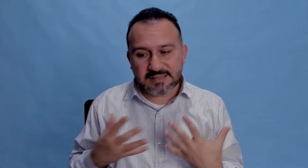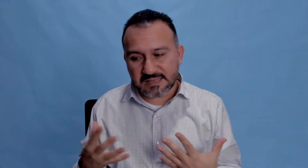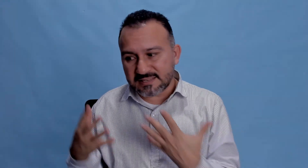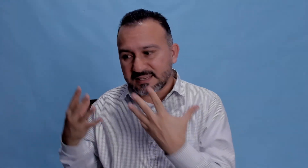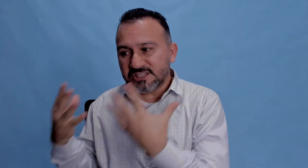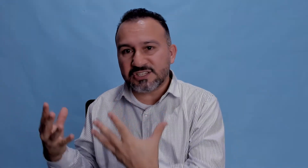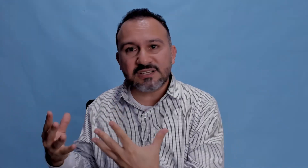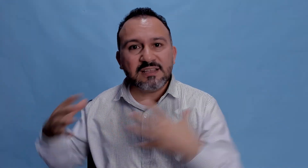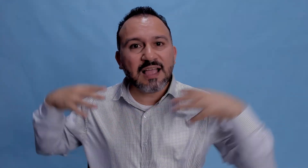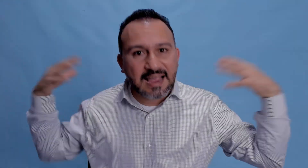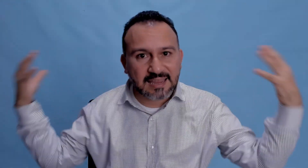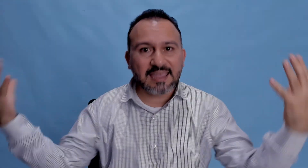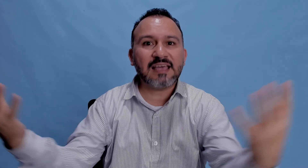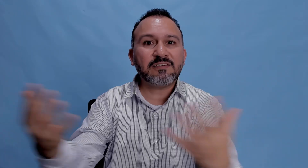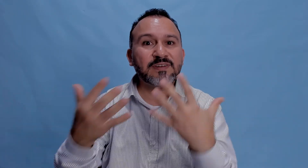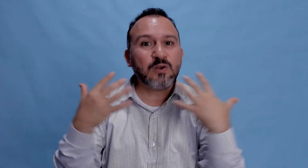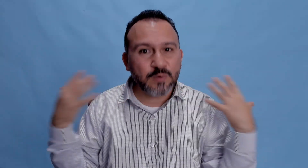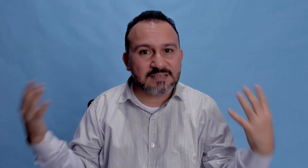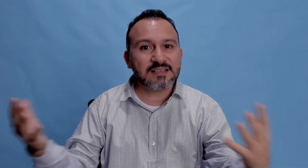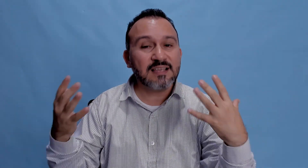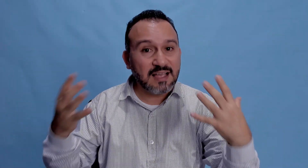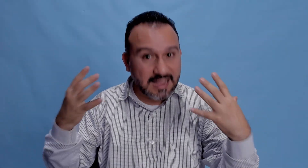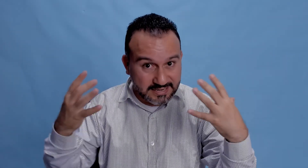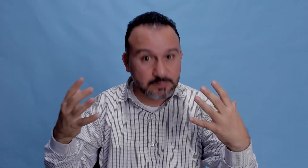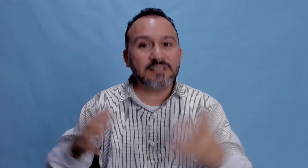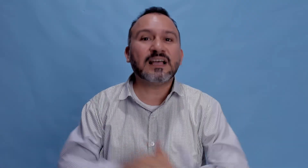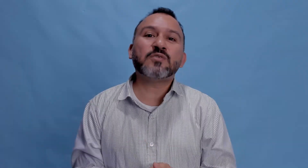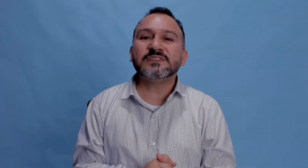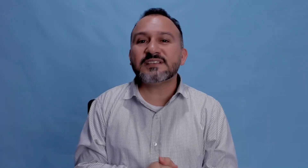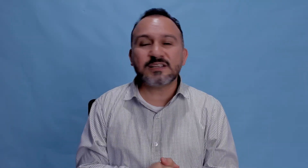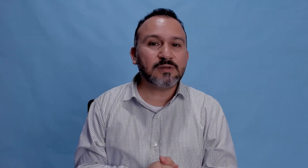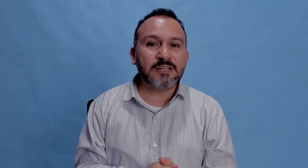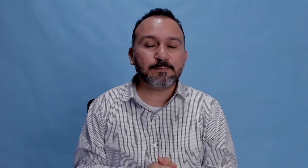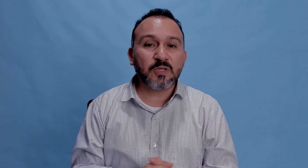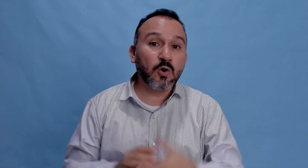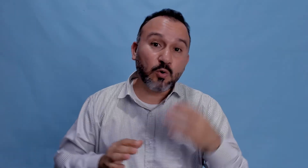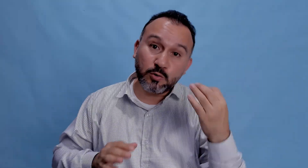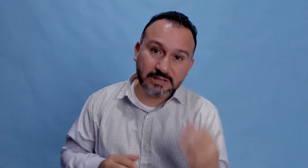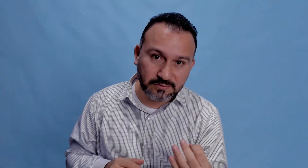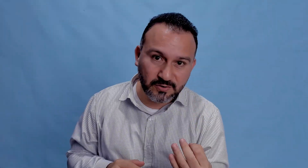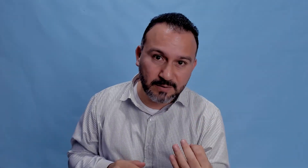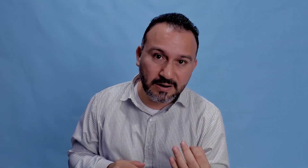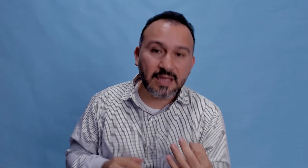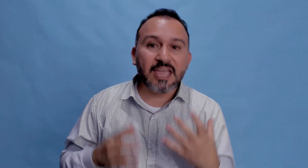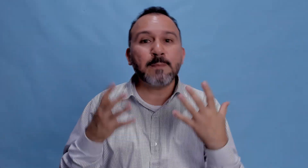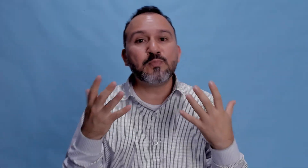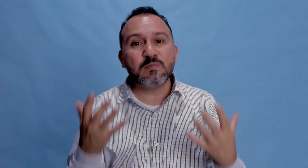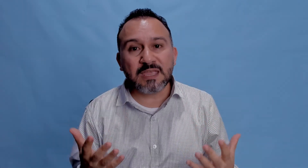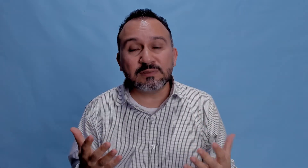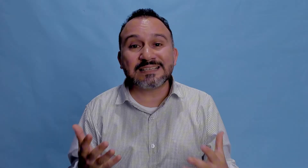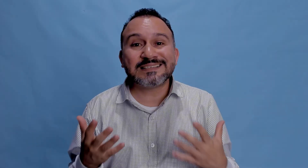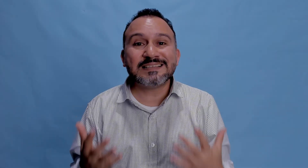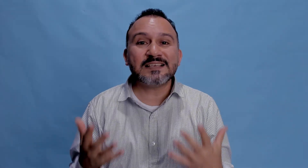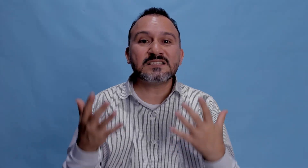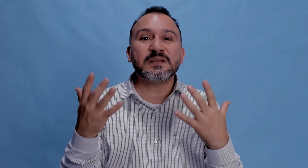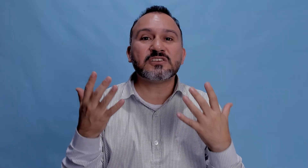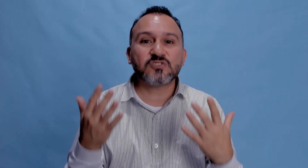deles sentirem aquela frequência, aquilo que está acontecendo ali. Outra forma é por meio das